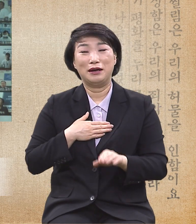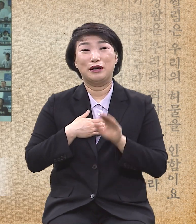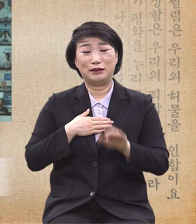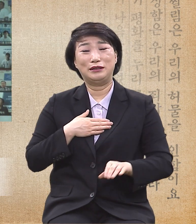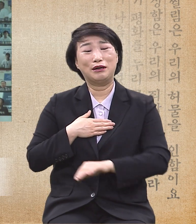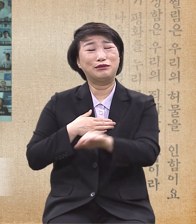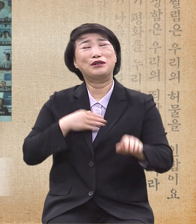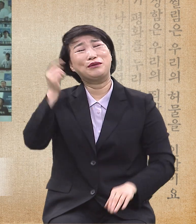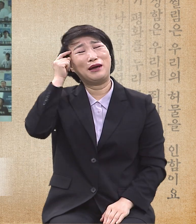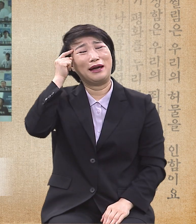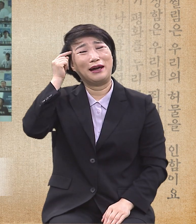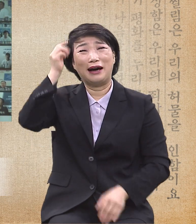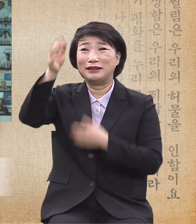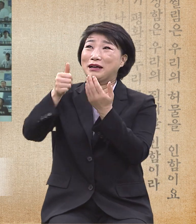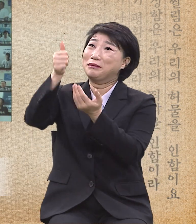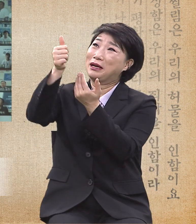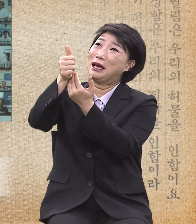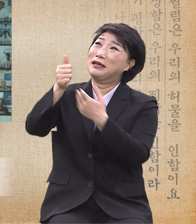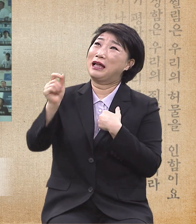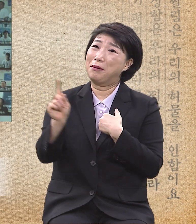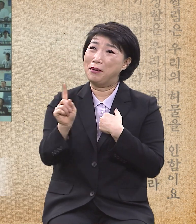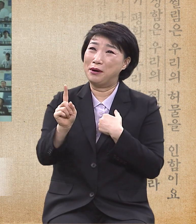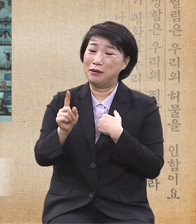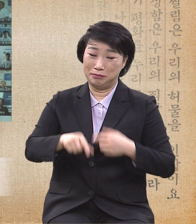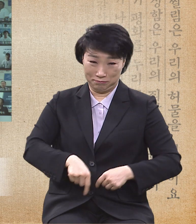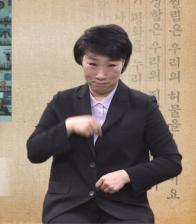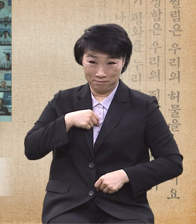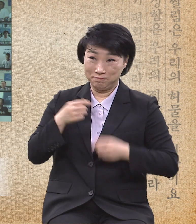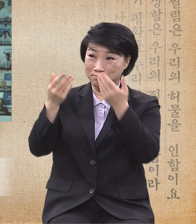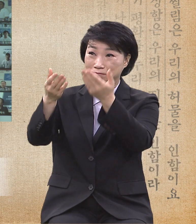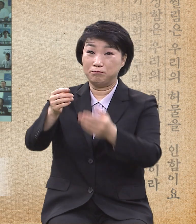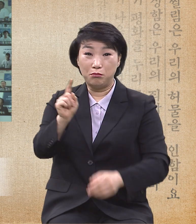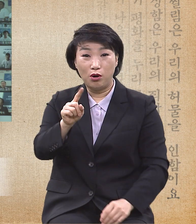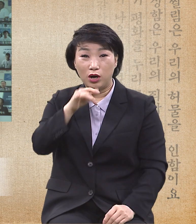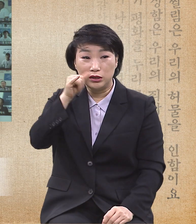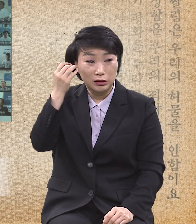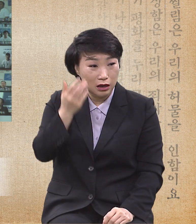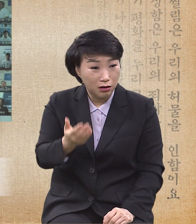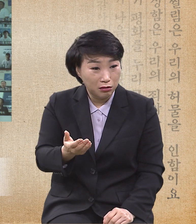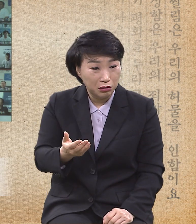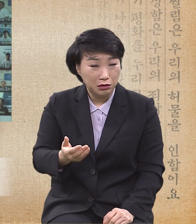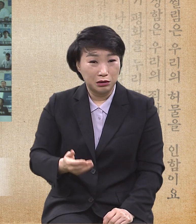근데 우리는 하나님께 어떤 정직이 있나요?